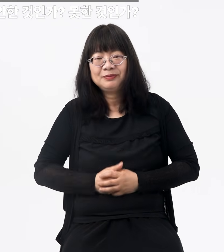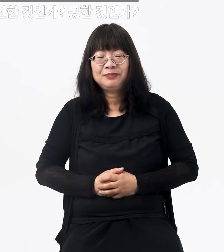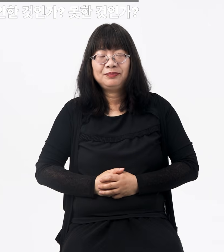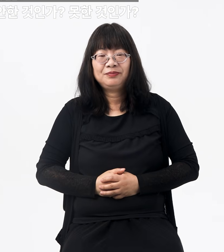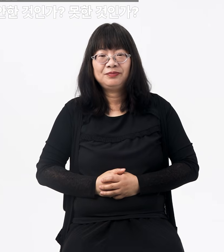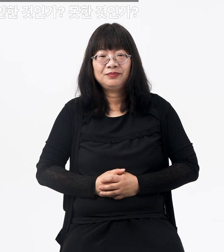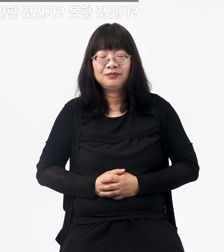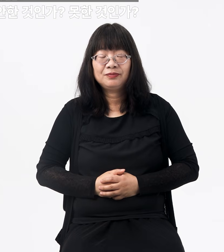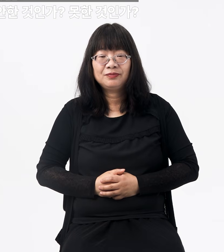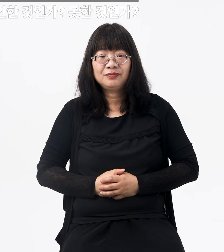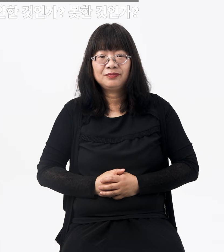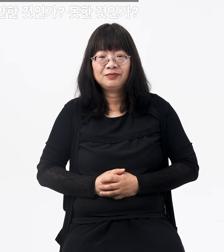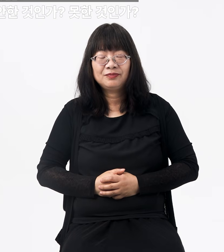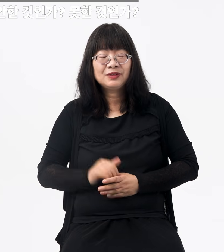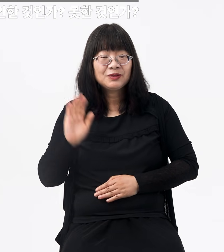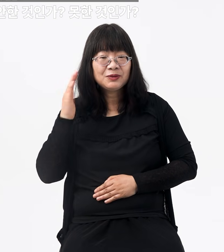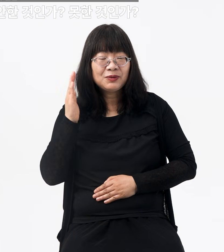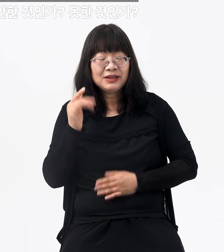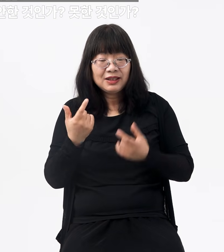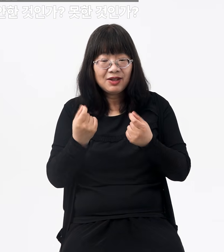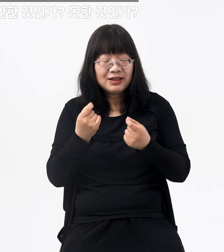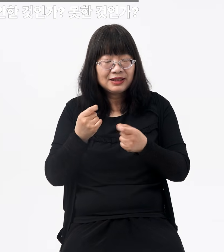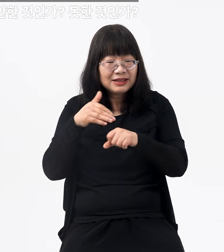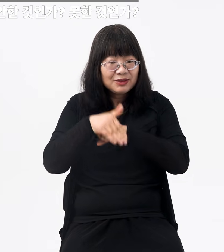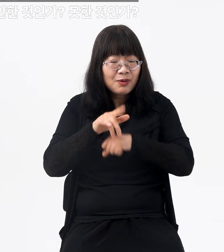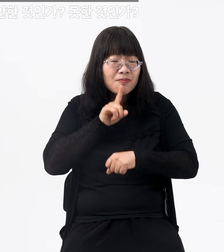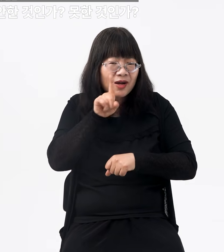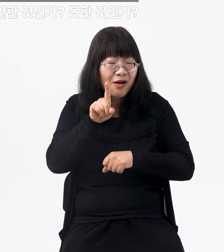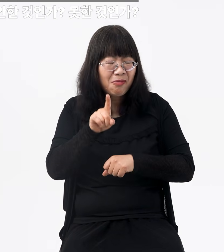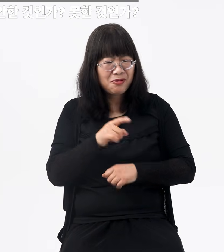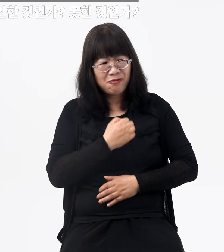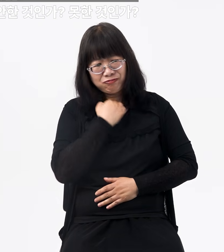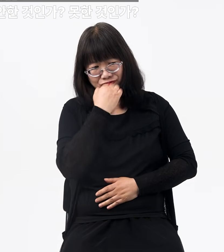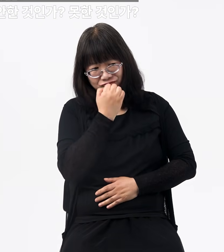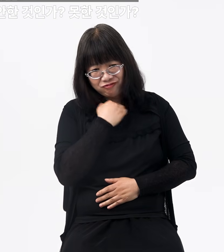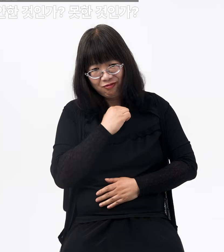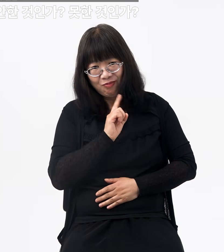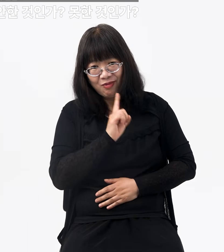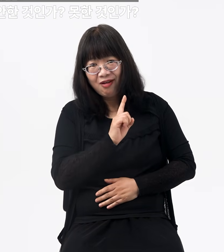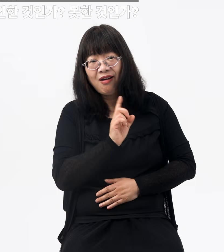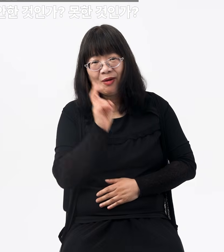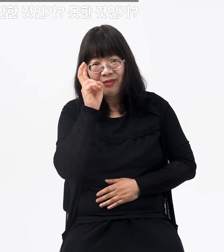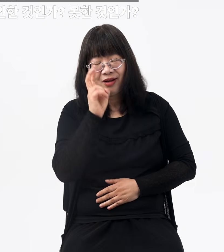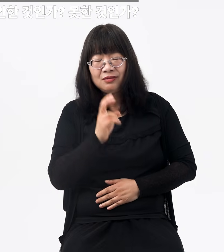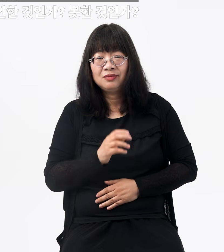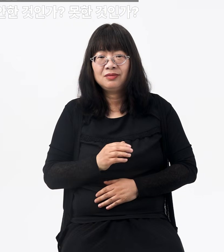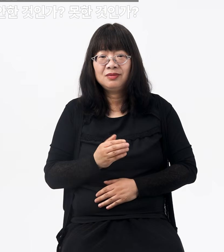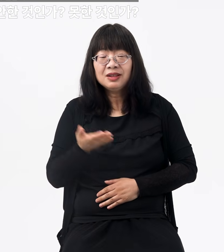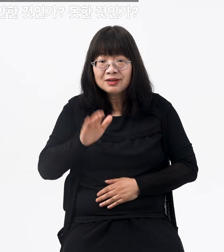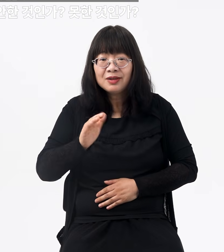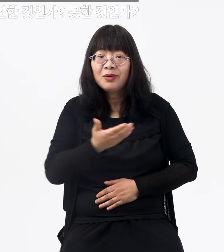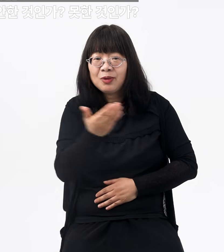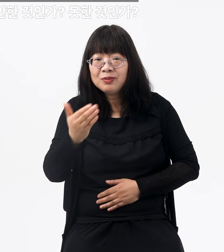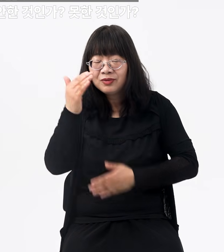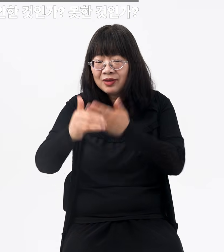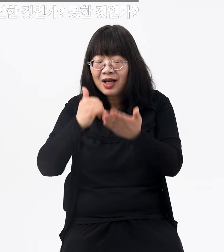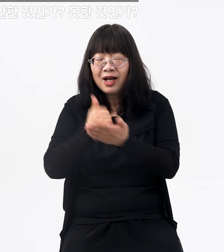요즘 이런 말 하면 웃긴다 그러겠죠. 하나님의 명령은 절대 순종하는 겁니다.